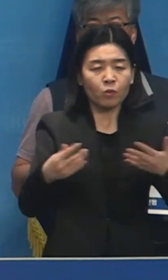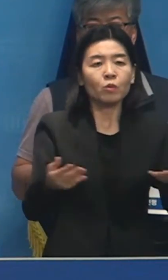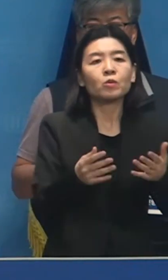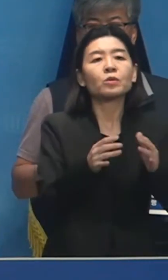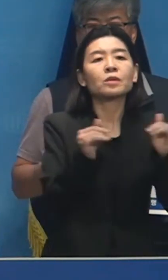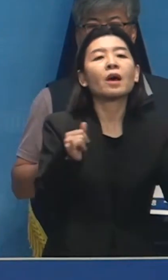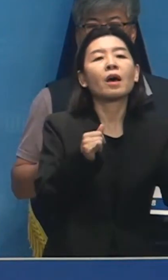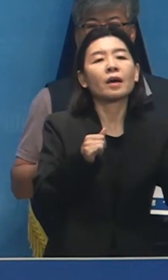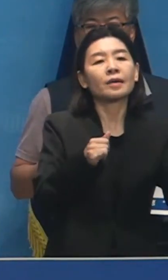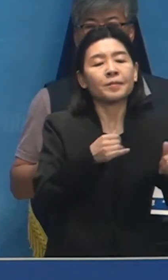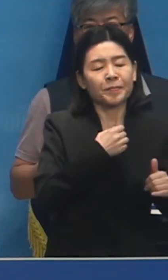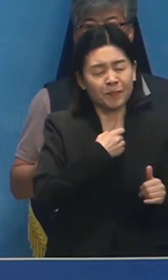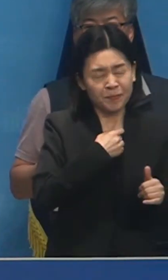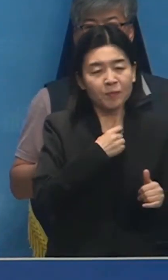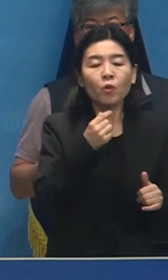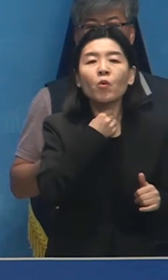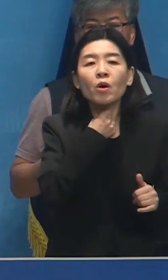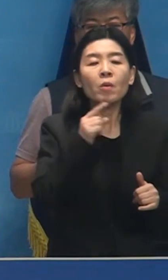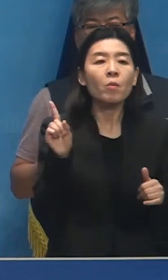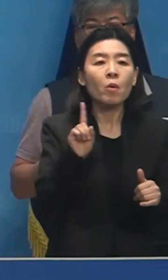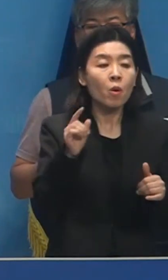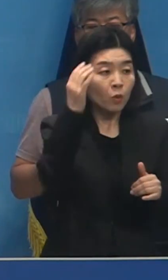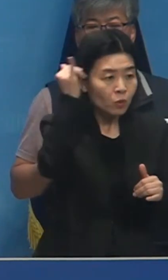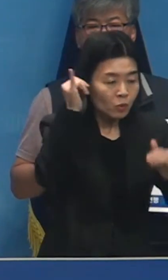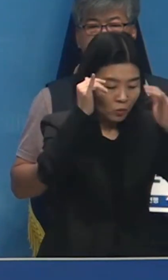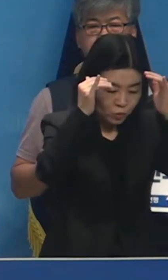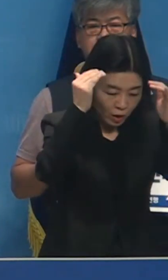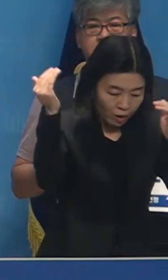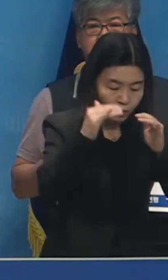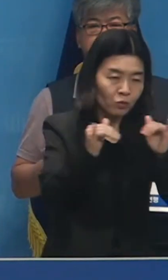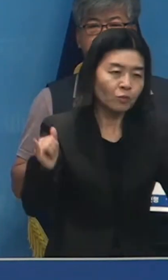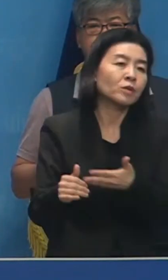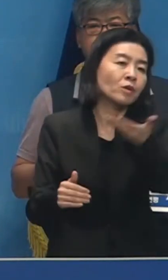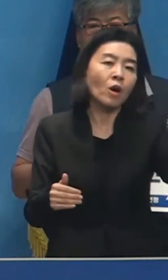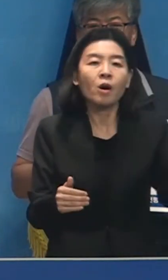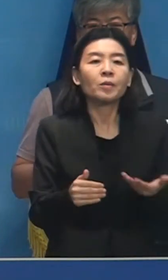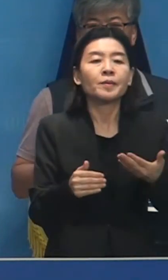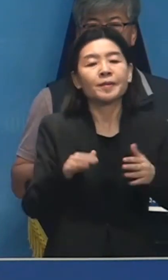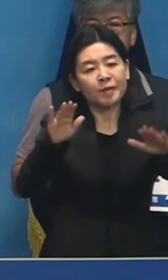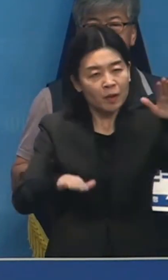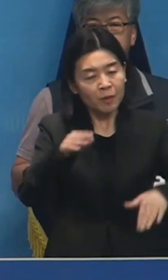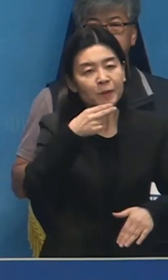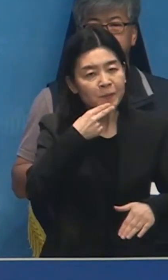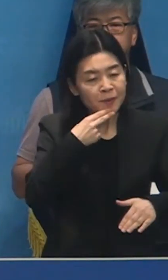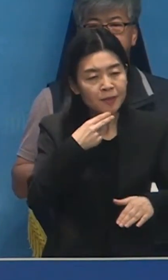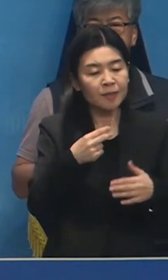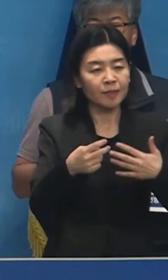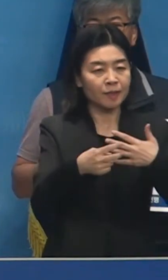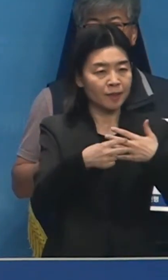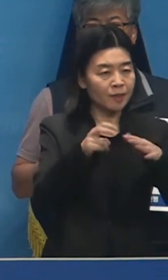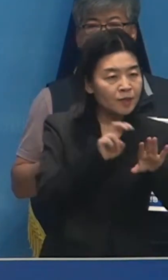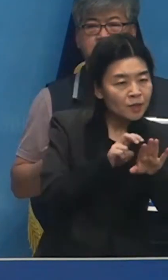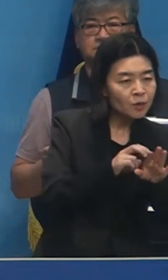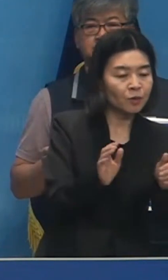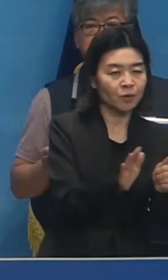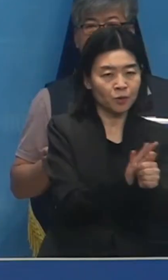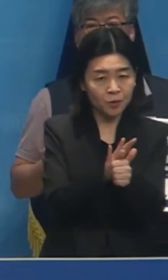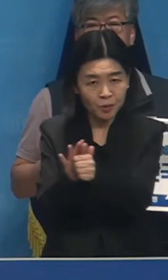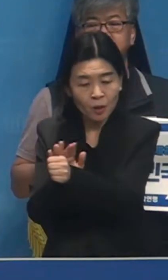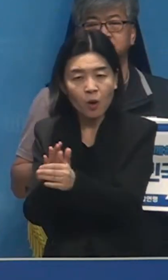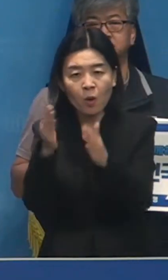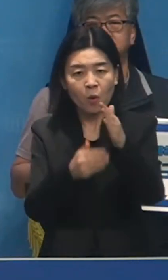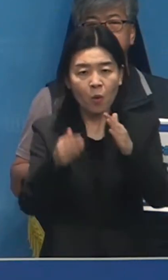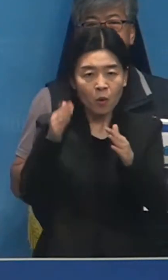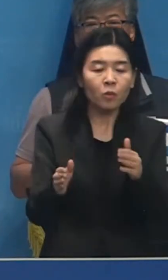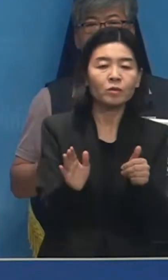의료 환경에 소외받지 않고 차별받지 않고 치료받을 수 있는 나라, 의료 공공성을 지키는